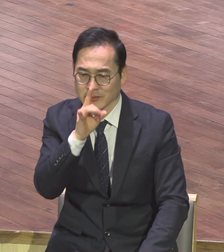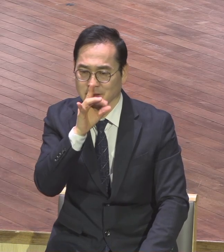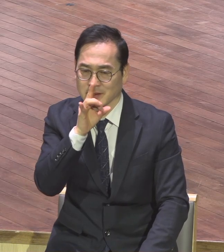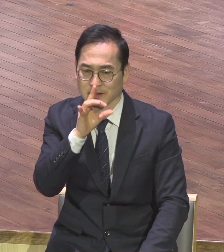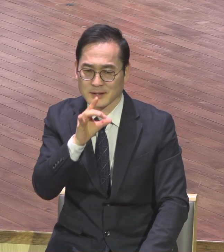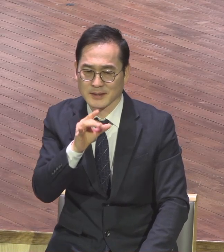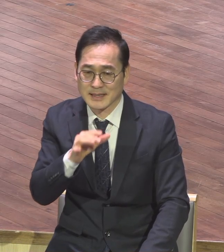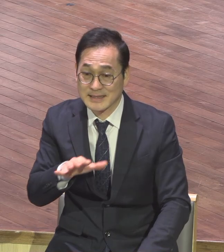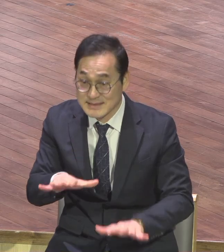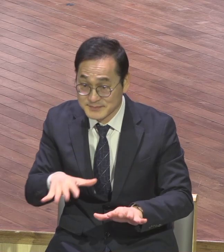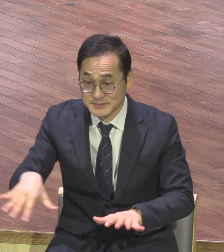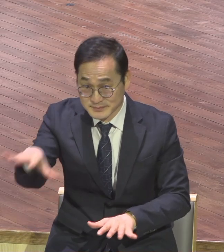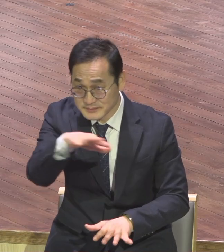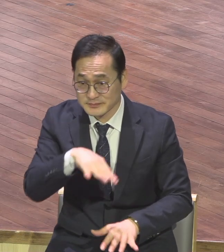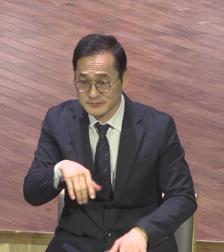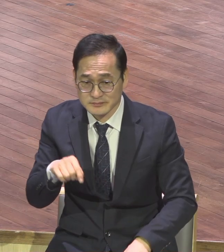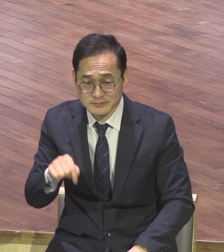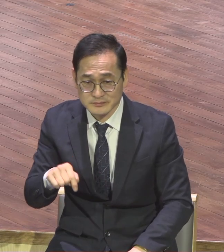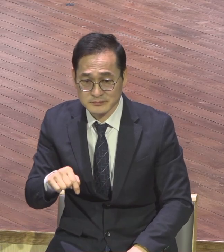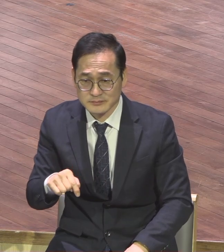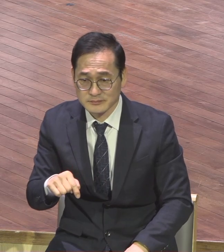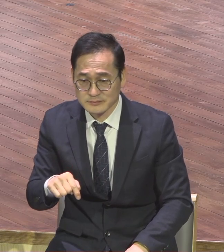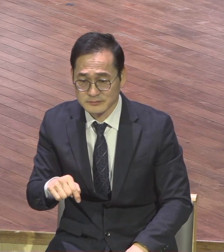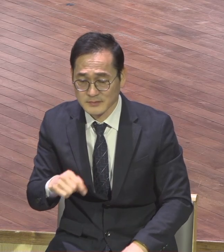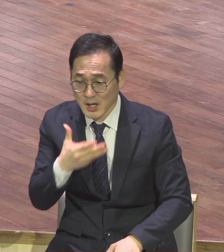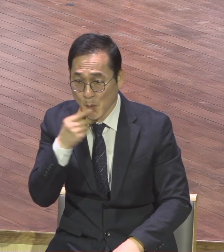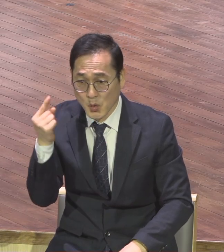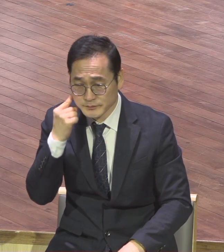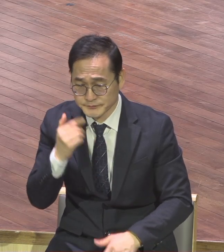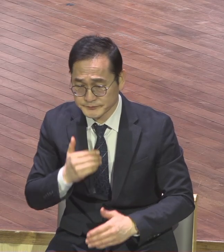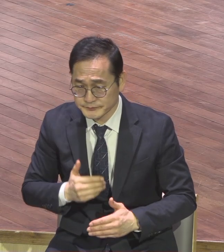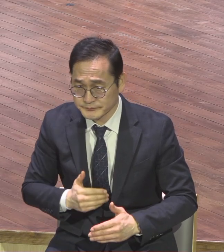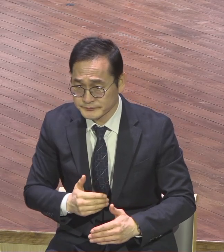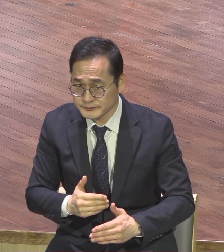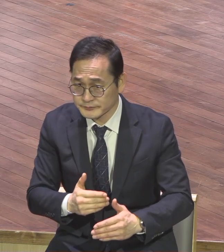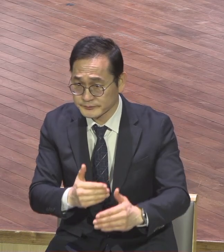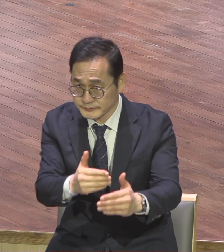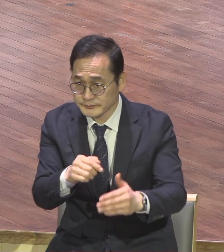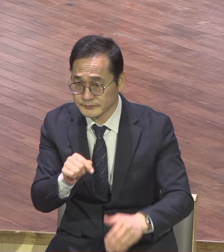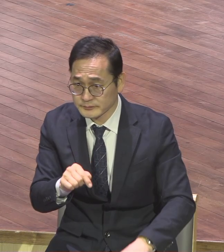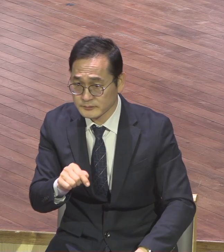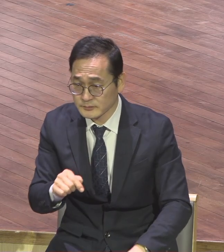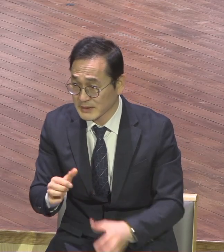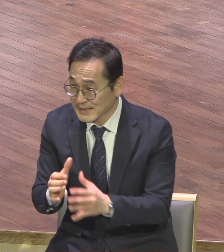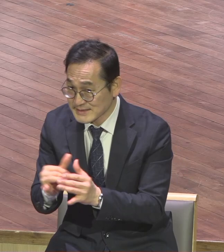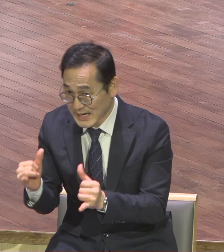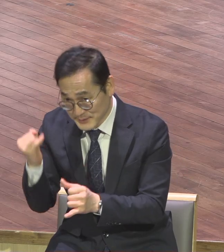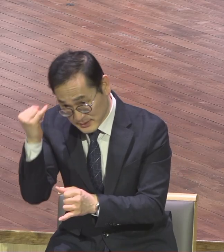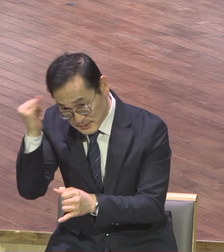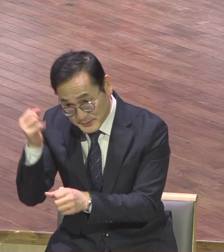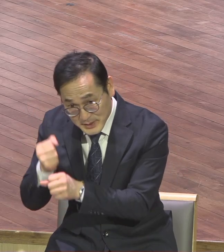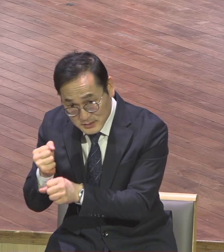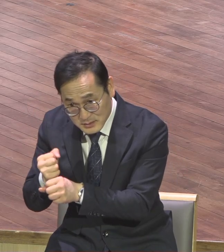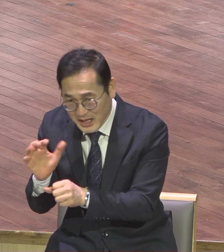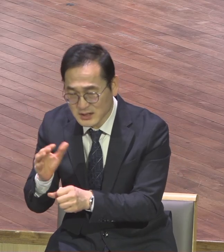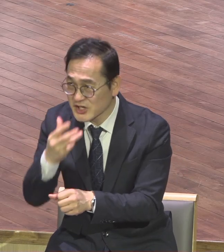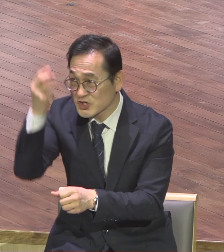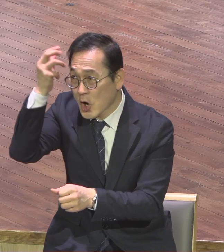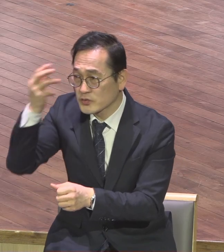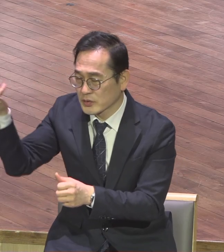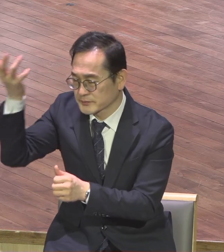하는 것입니까? 누가 잔머리 굴려가지고 그래가지고 무슨 이런 걸 기획한 것입니까? 아닙니다.